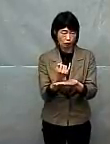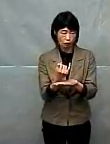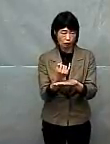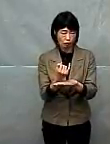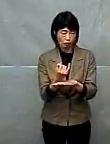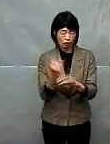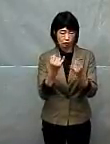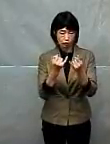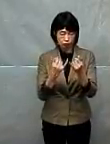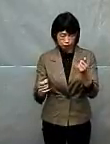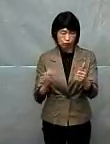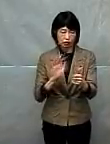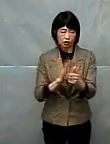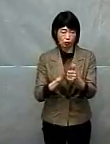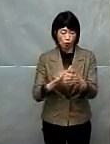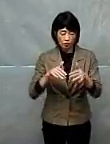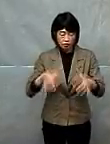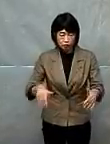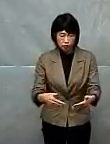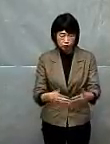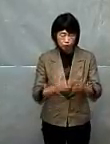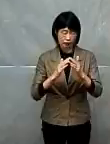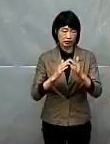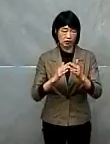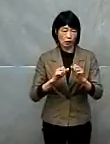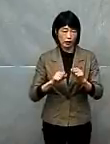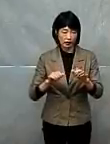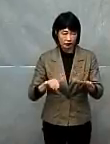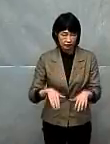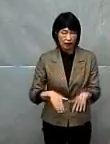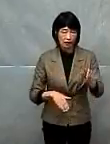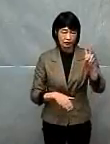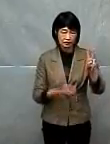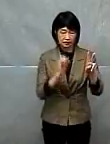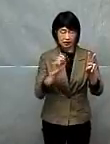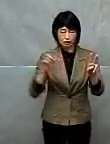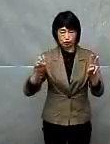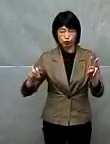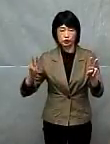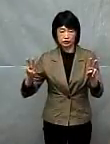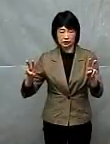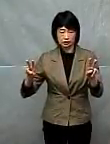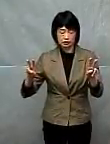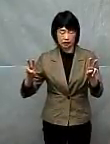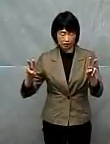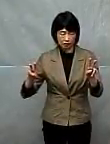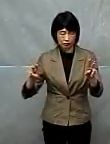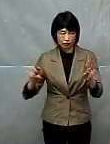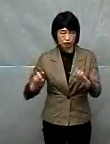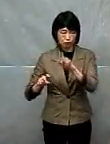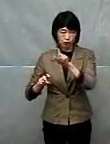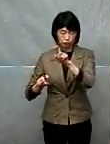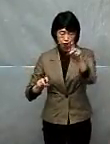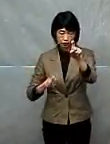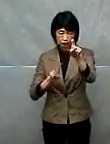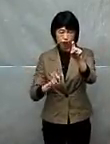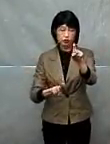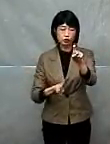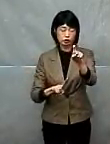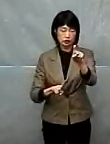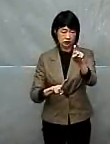後援組織の立ち上げなどが行われた2012年、10月21日